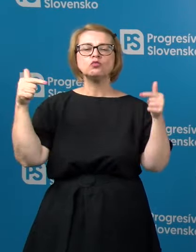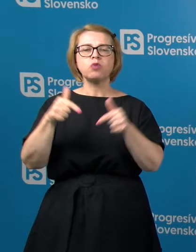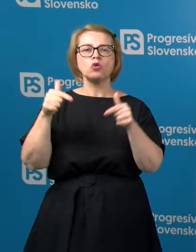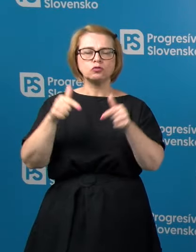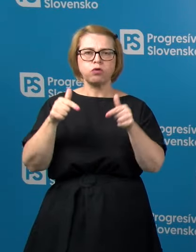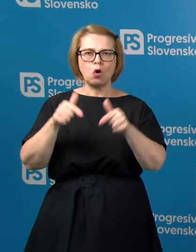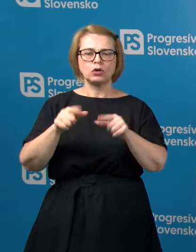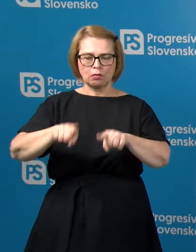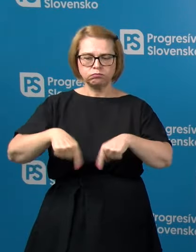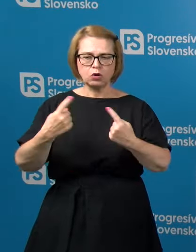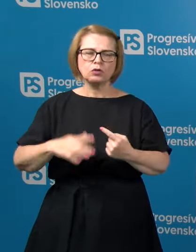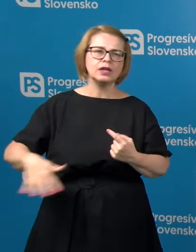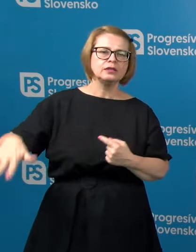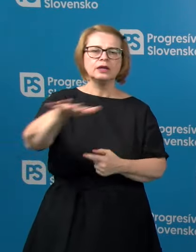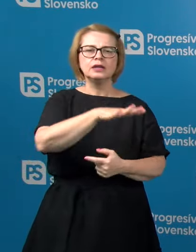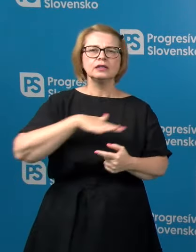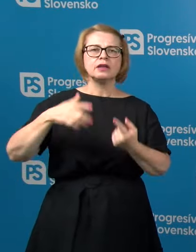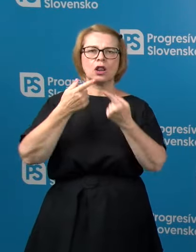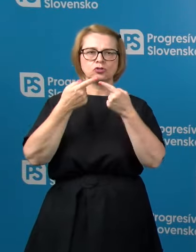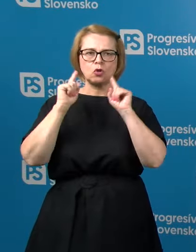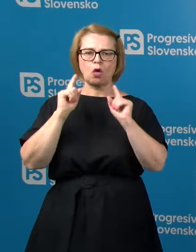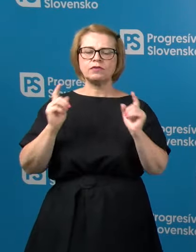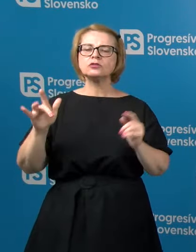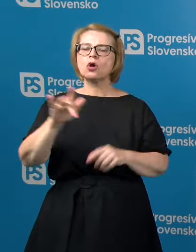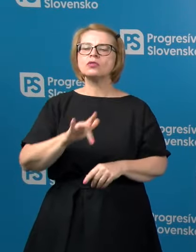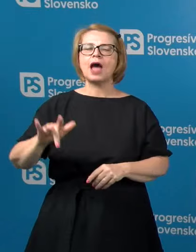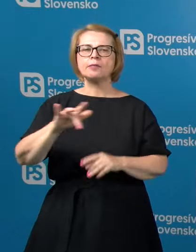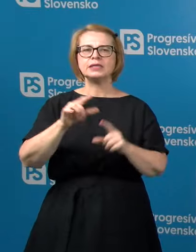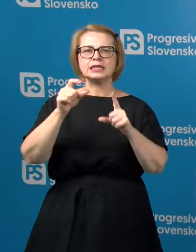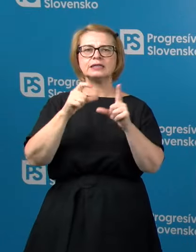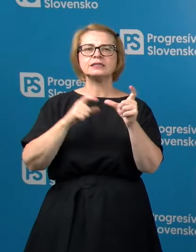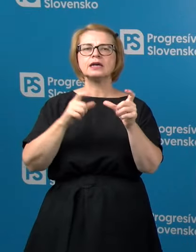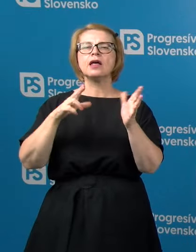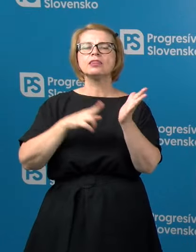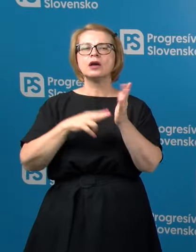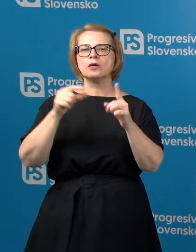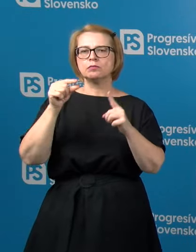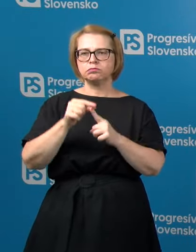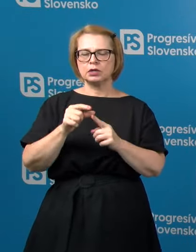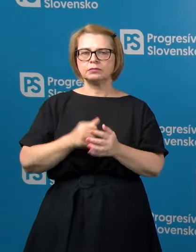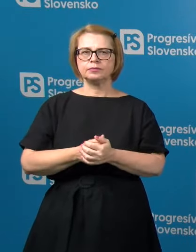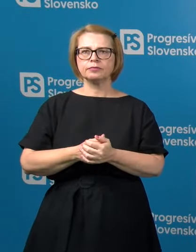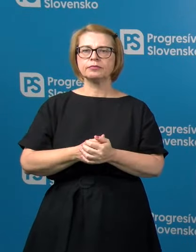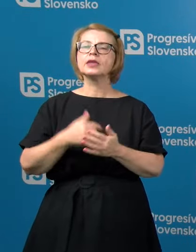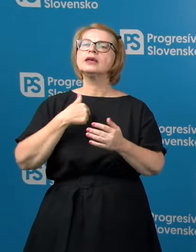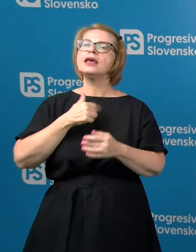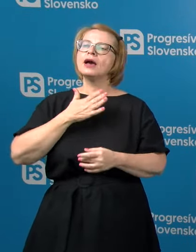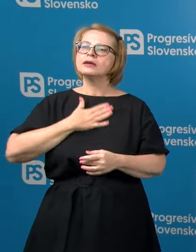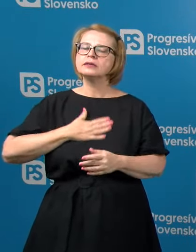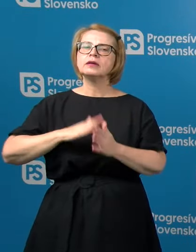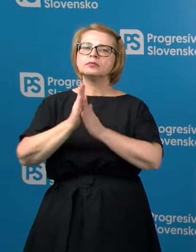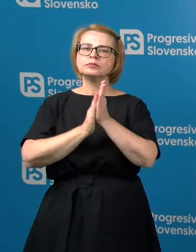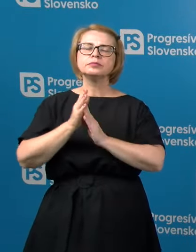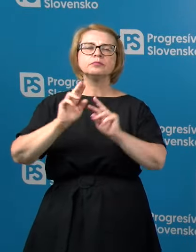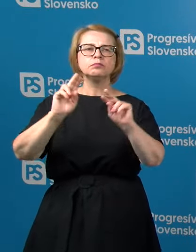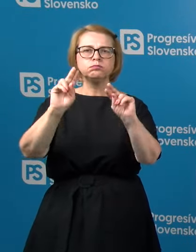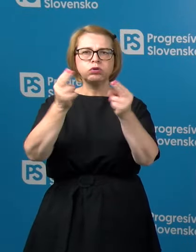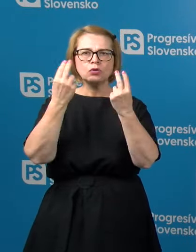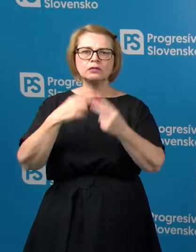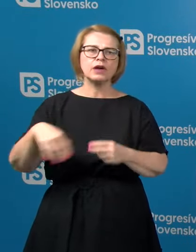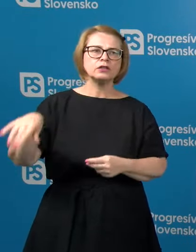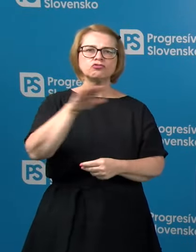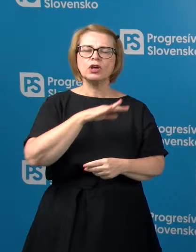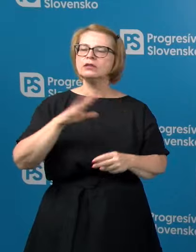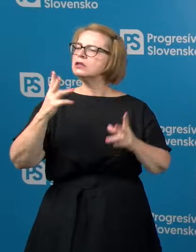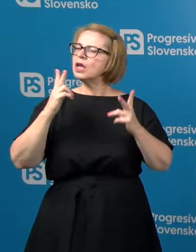z celého Slovenska na proteste na námestí SNP. Týmto by som rada pozvala všetkých tých, ktorí nie